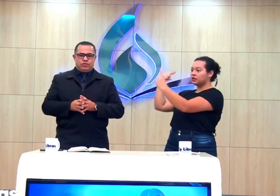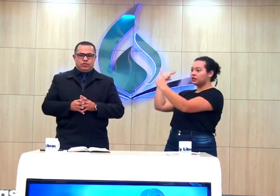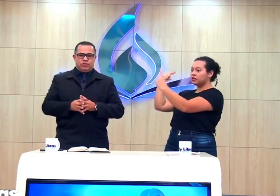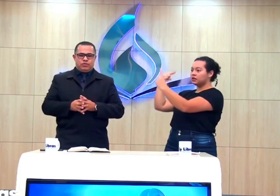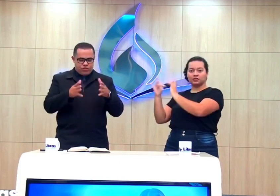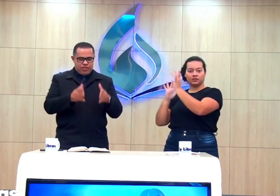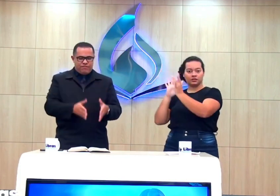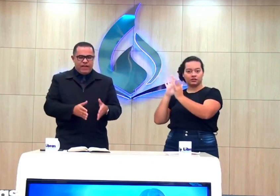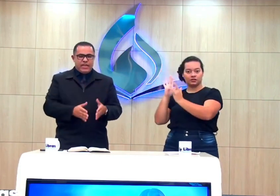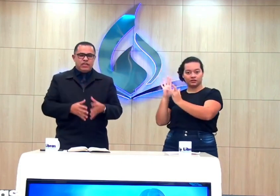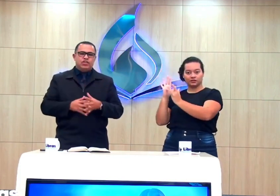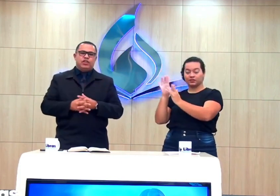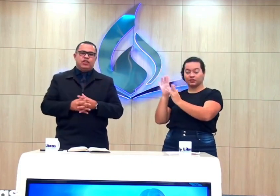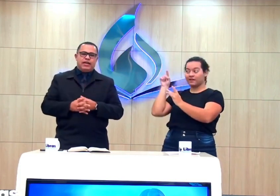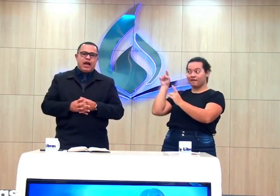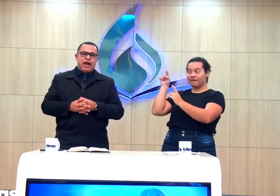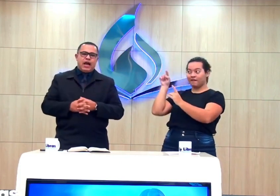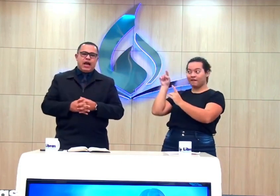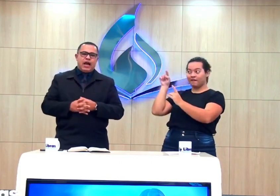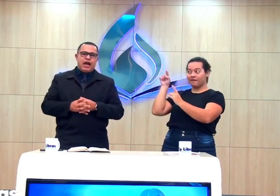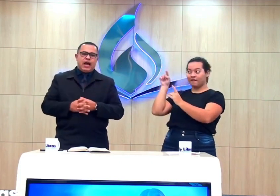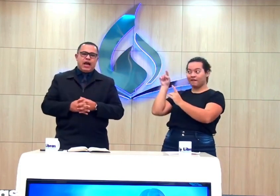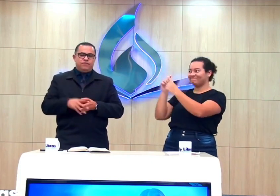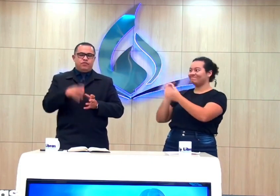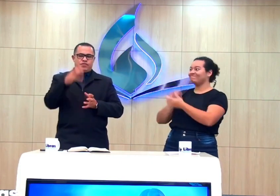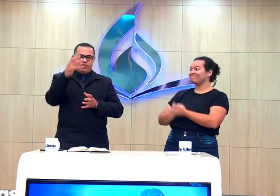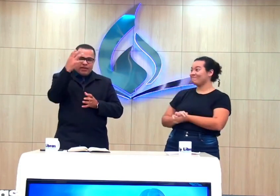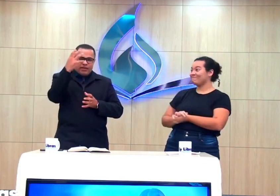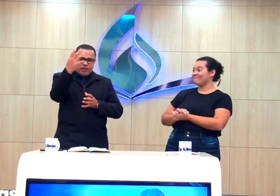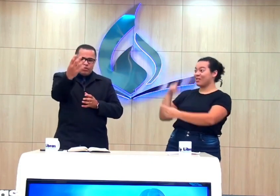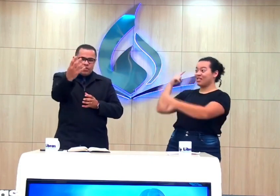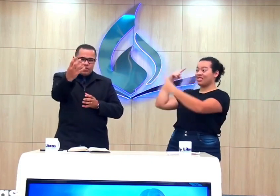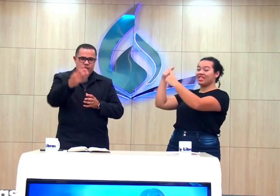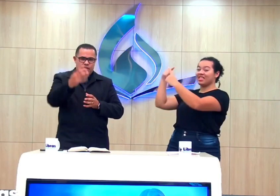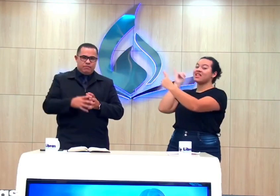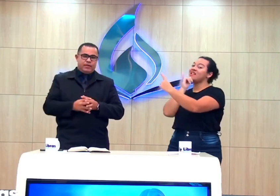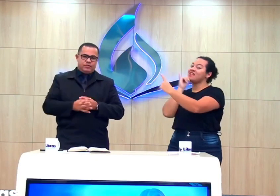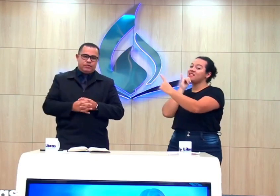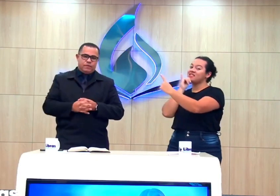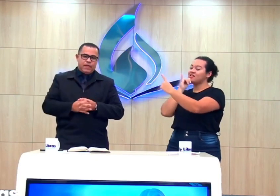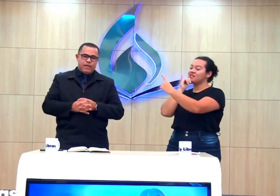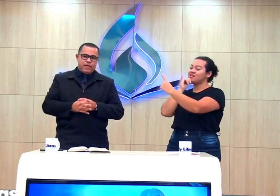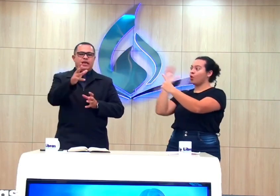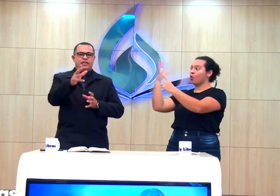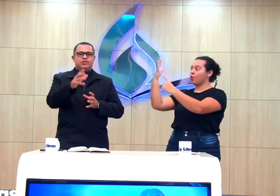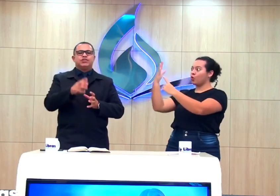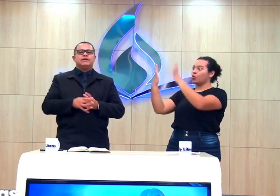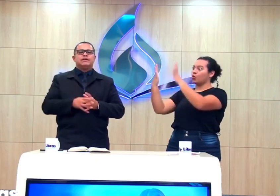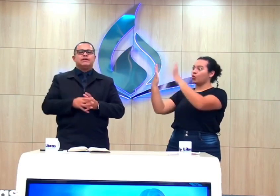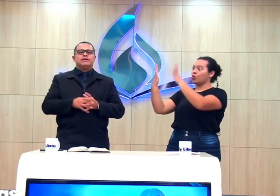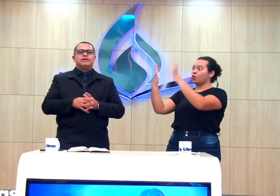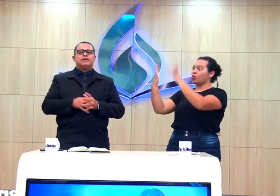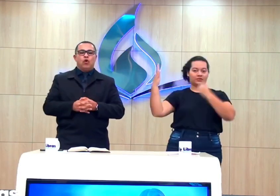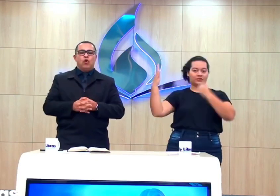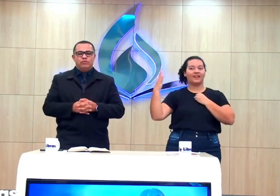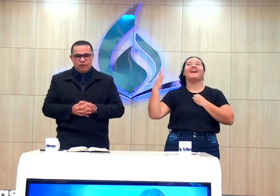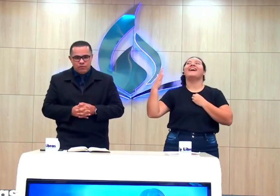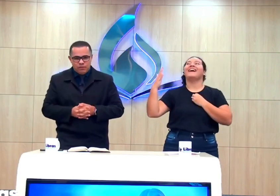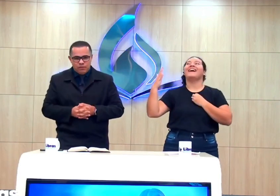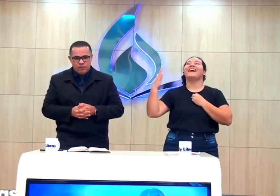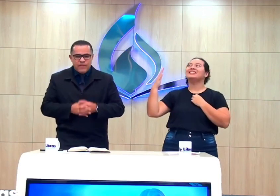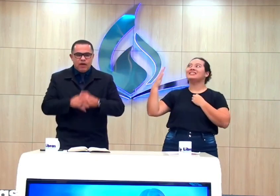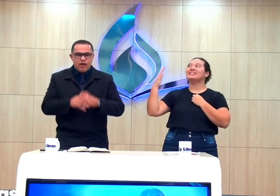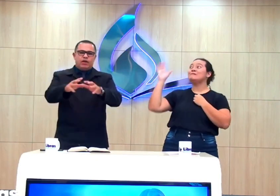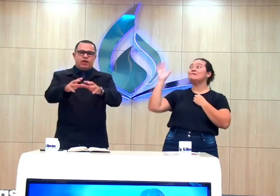Cristo, você vai enxergar o bom pastor e você vai ter o discernimento se ele te ama ou